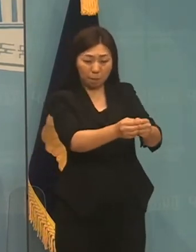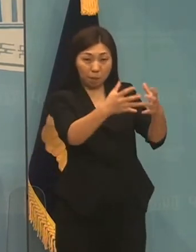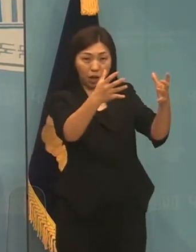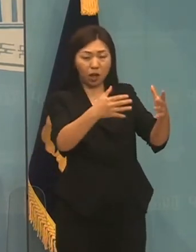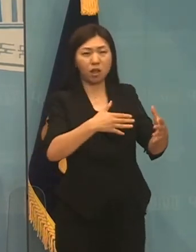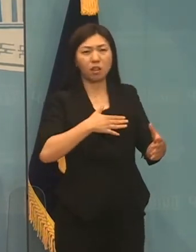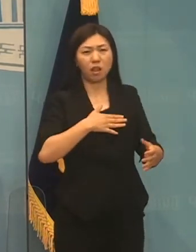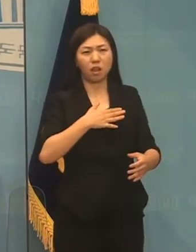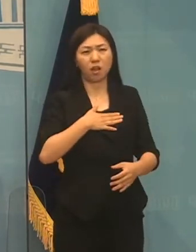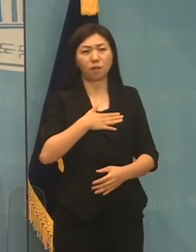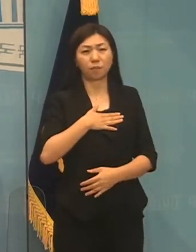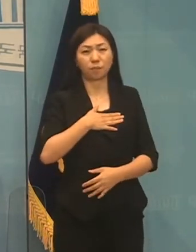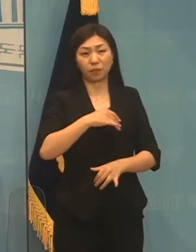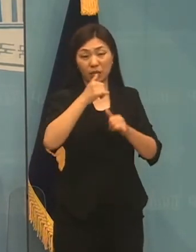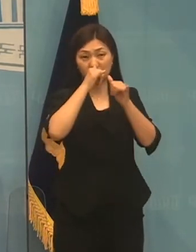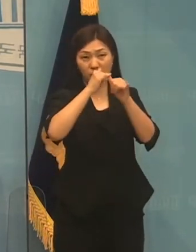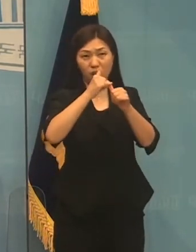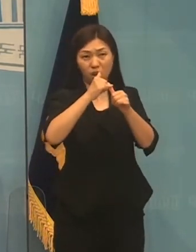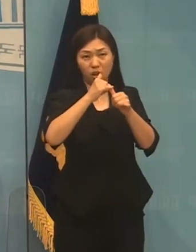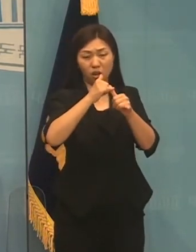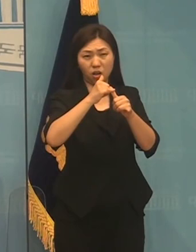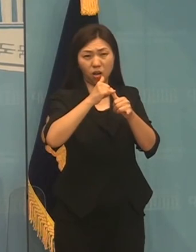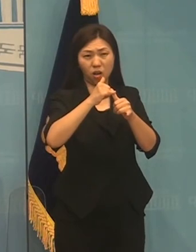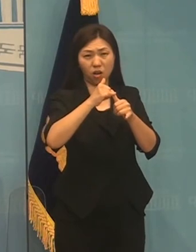했던 무리한 선비의 장교가